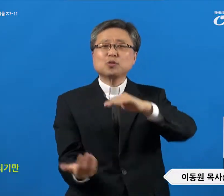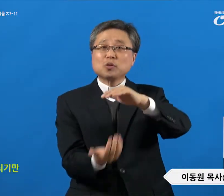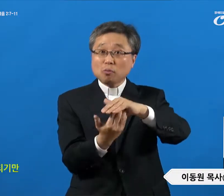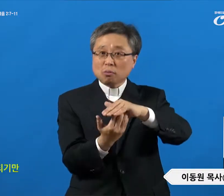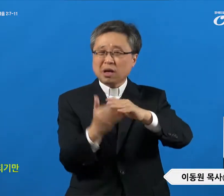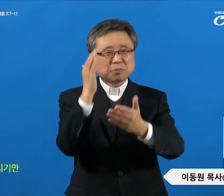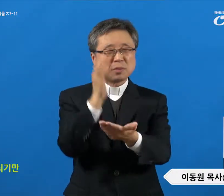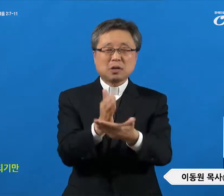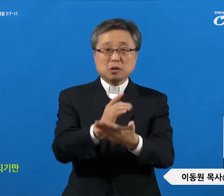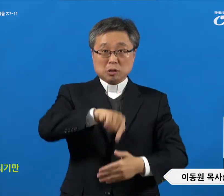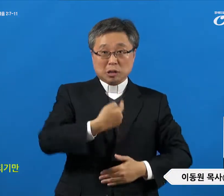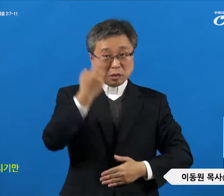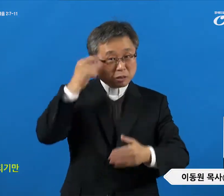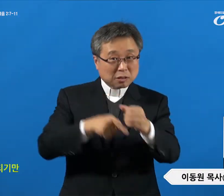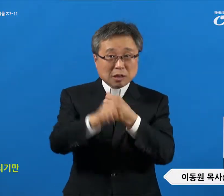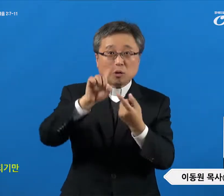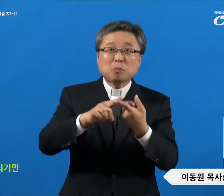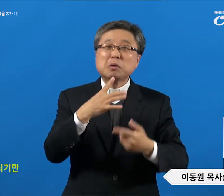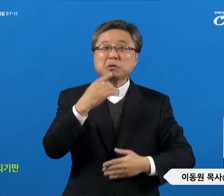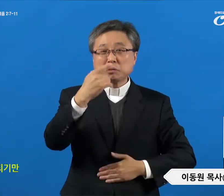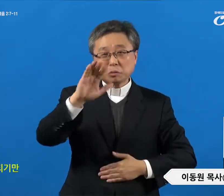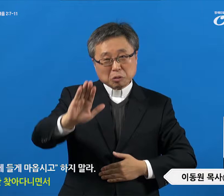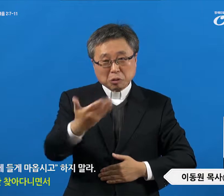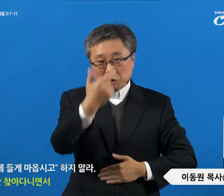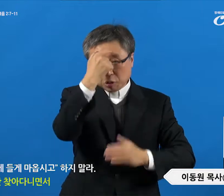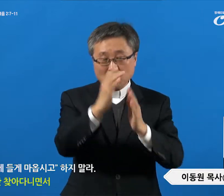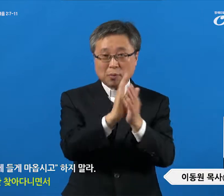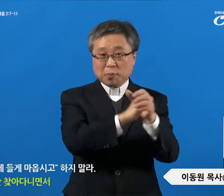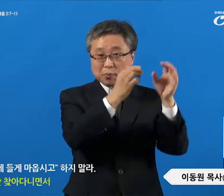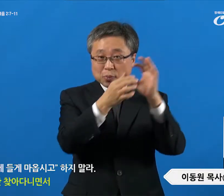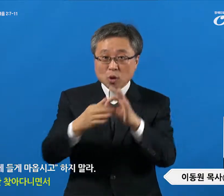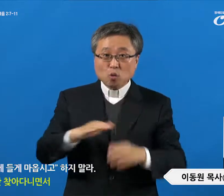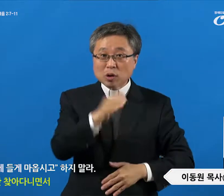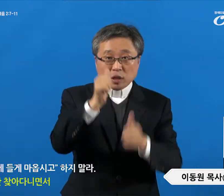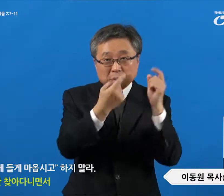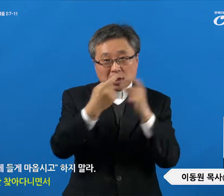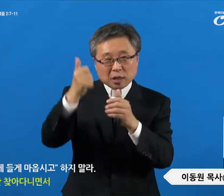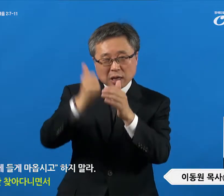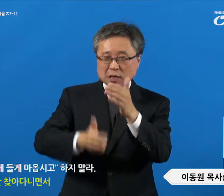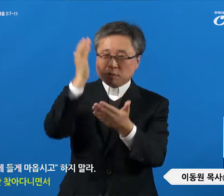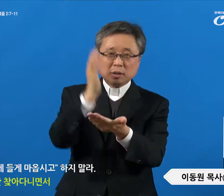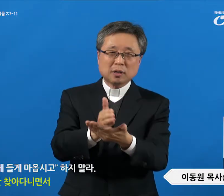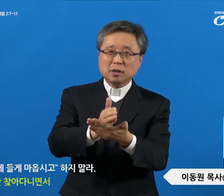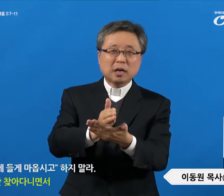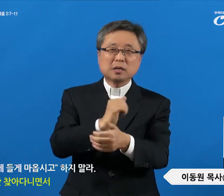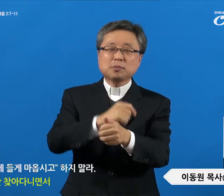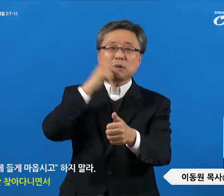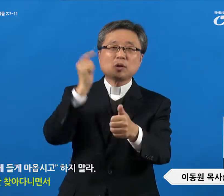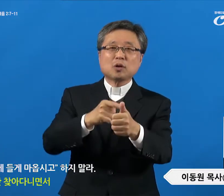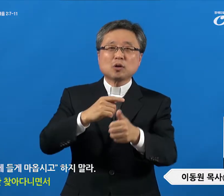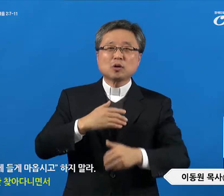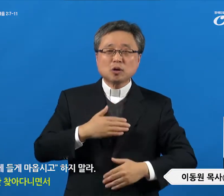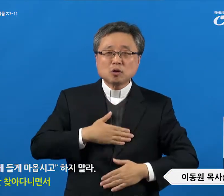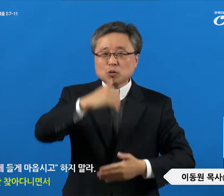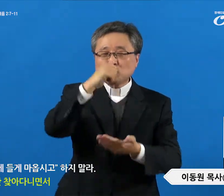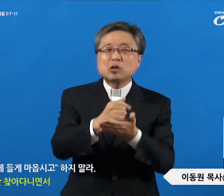뜻대로 되기만 기도하면서 우리를 시험에 들게 마옵시고 하지 말라. 죄 지을 기회만